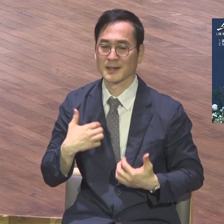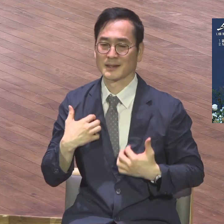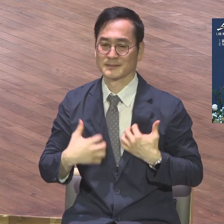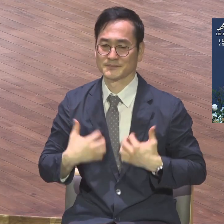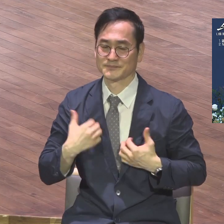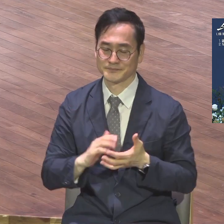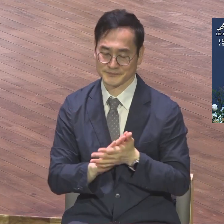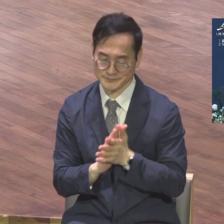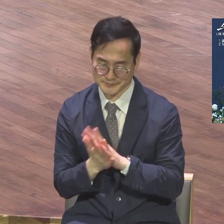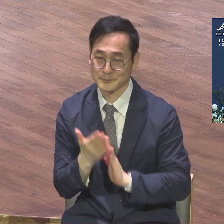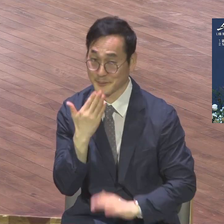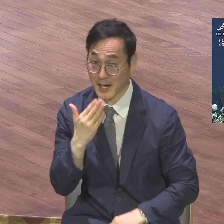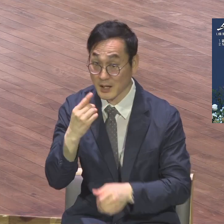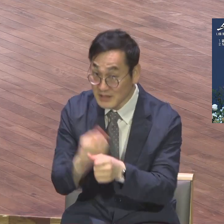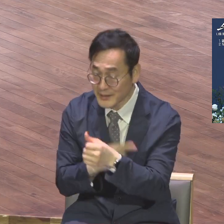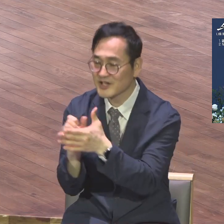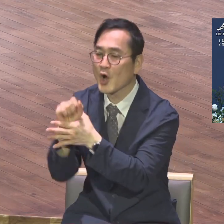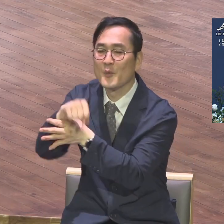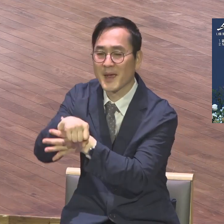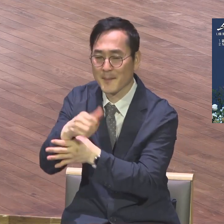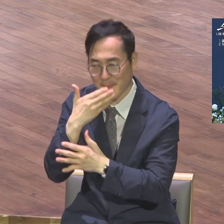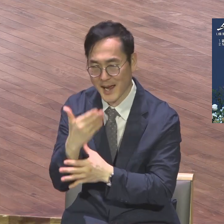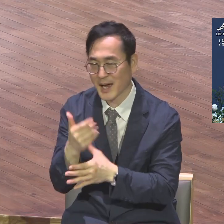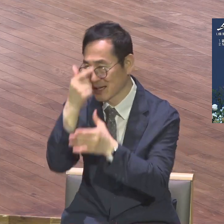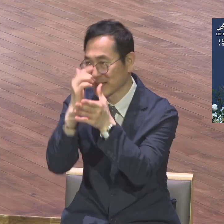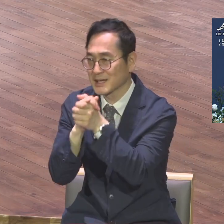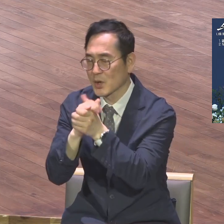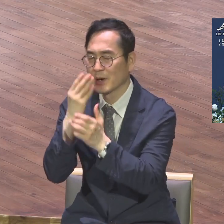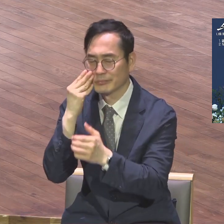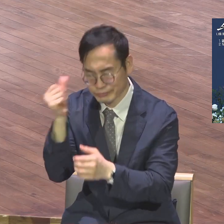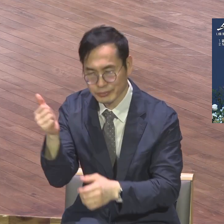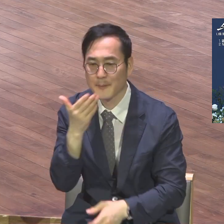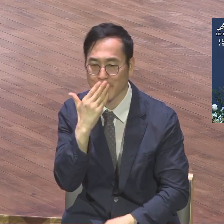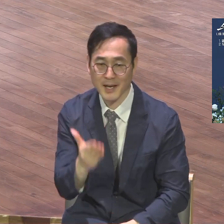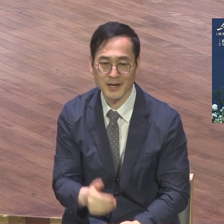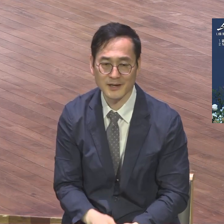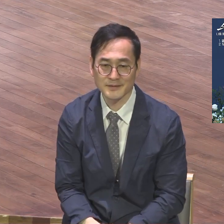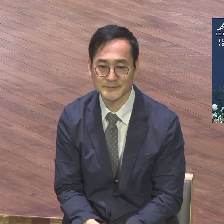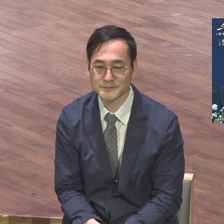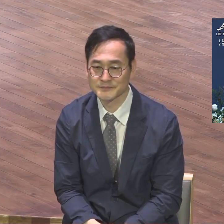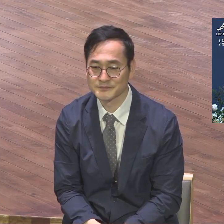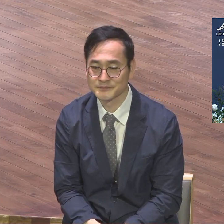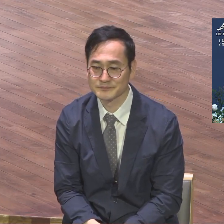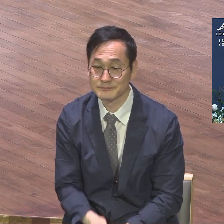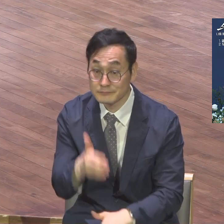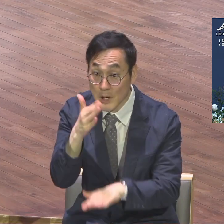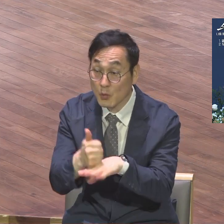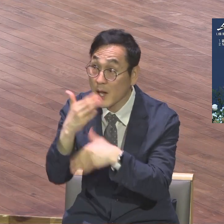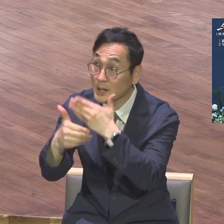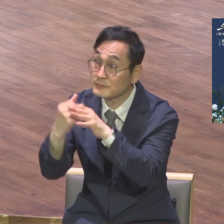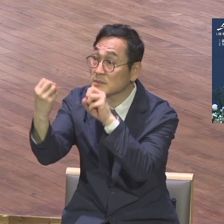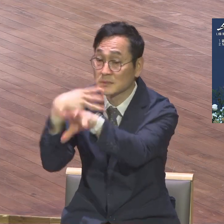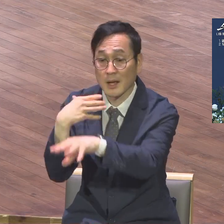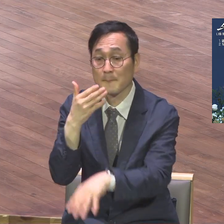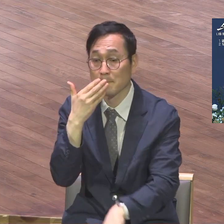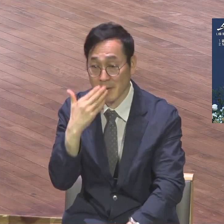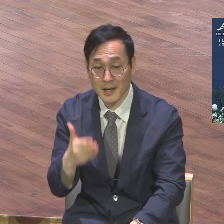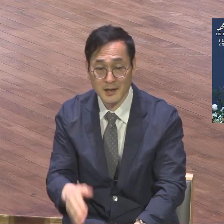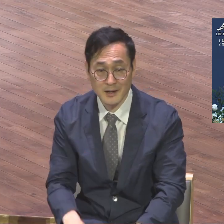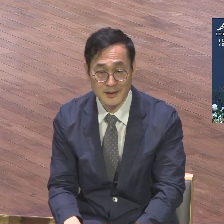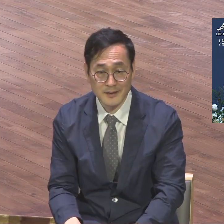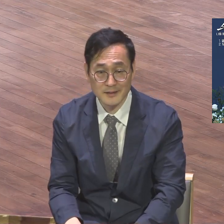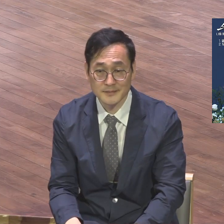뭐예요? 열매 맺는 삶을 산다. 하나님이 응답해 주신다. 오늘 본문에